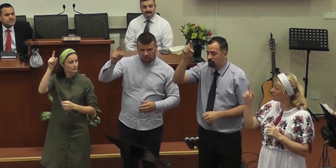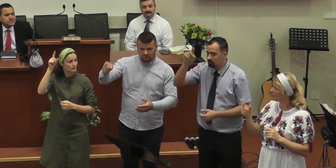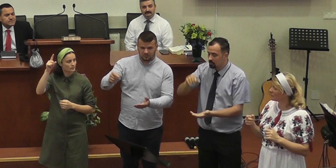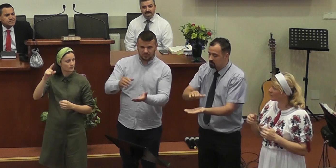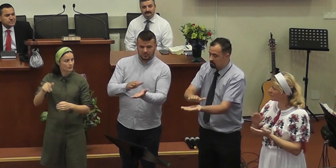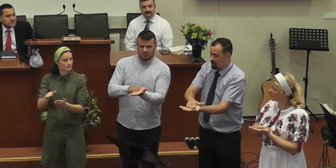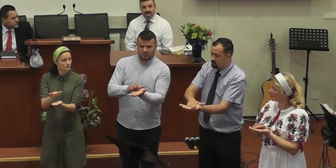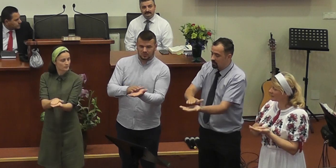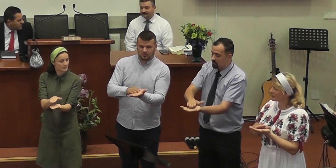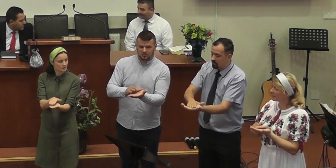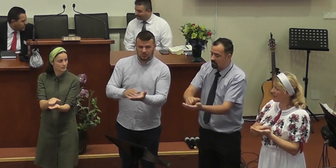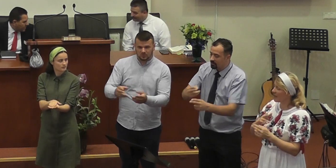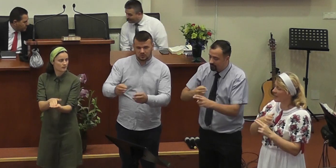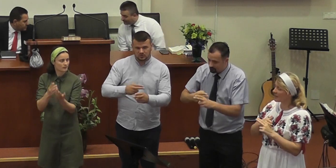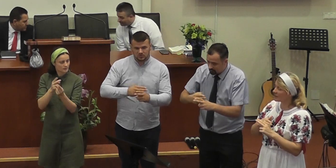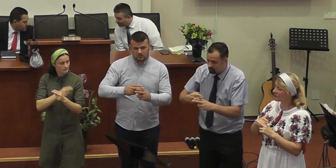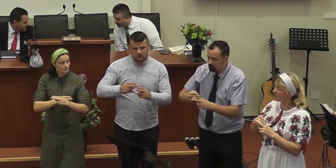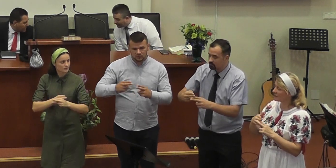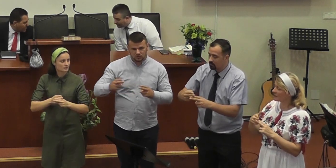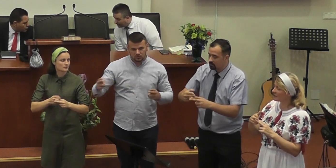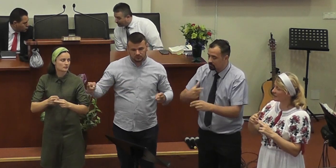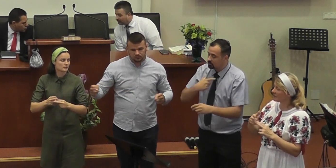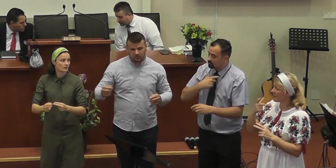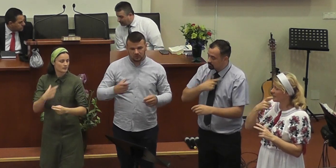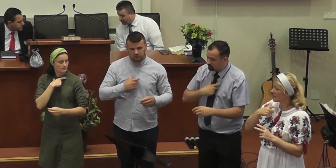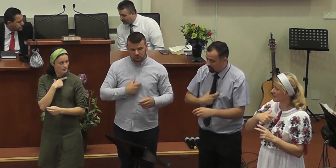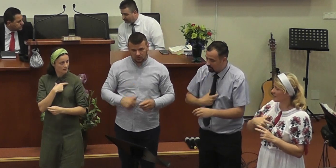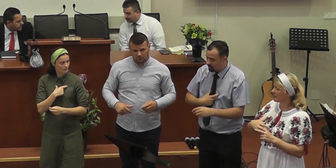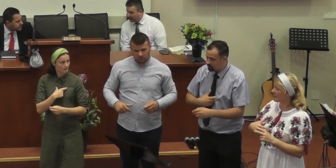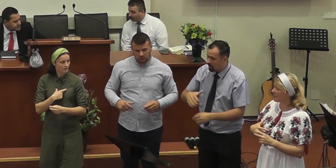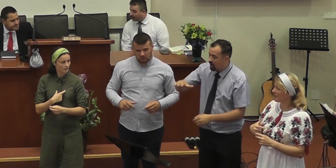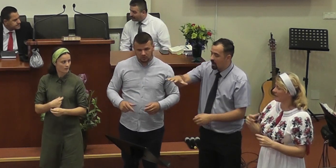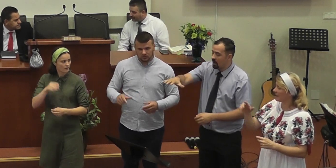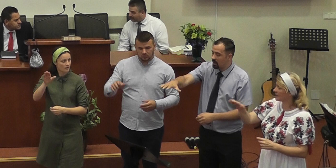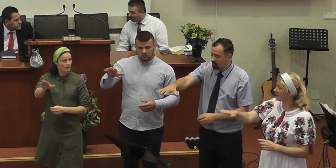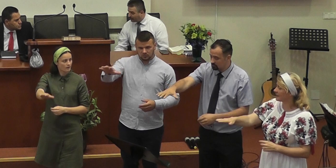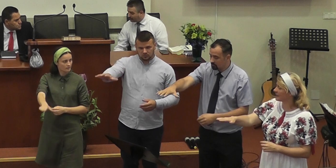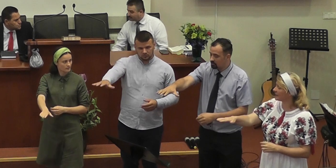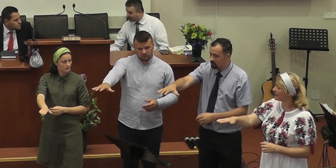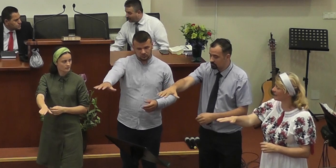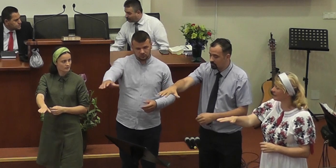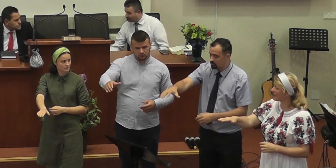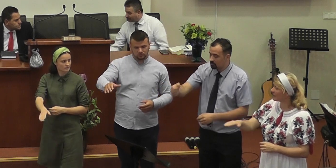tu mâna ta Sfântă să-i împinzi.